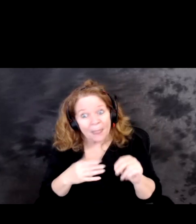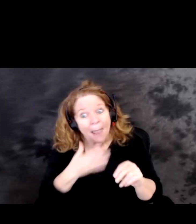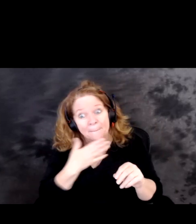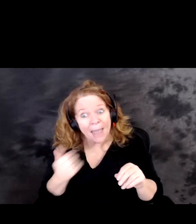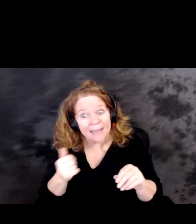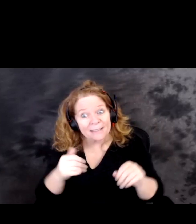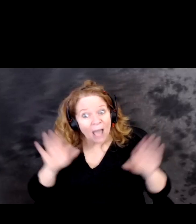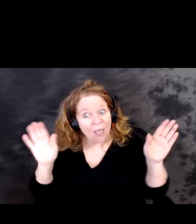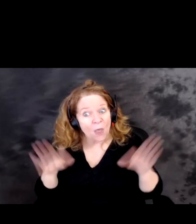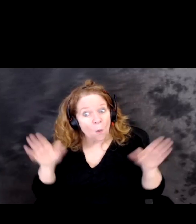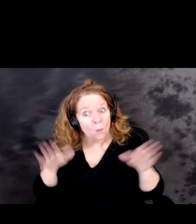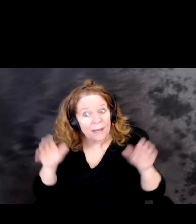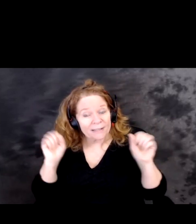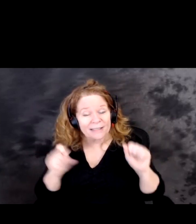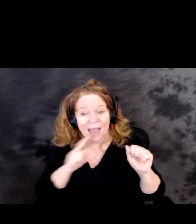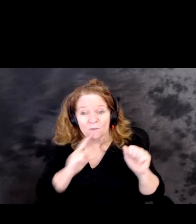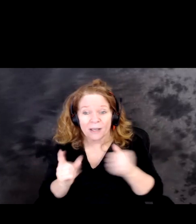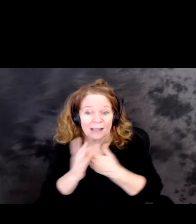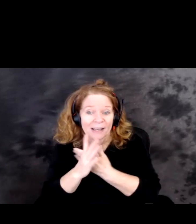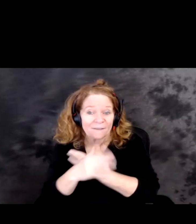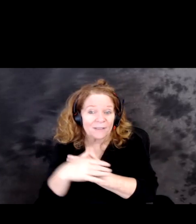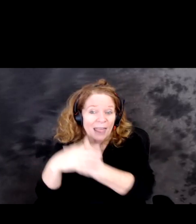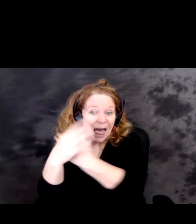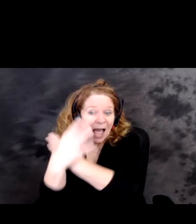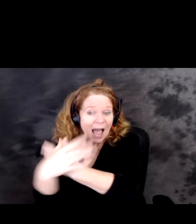que realmente pueden volar.